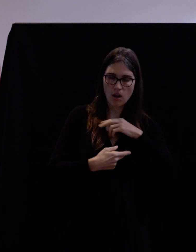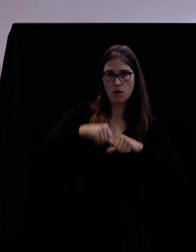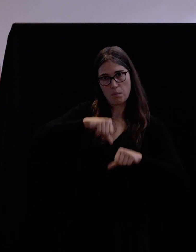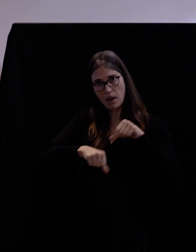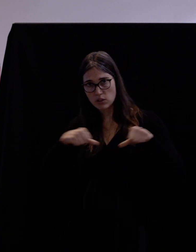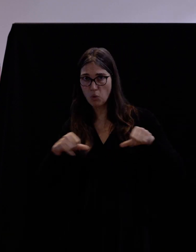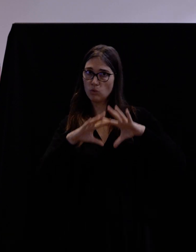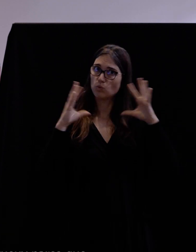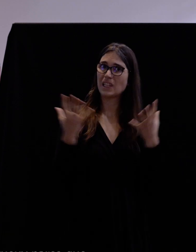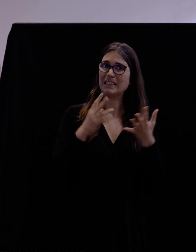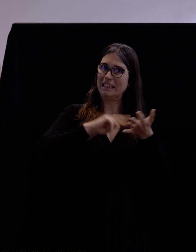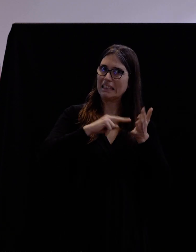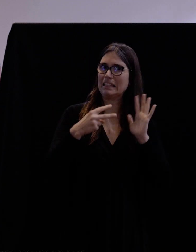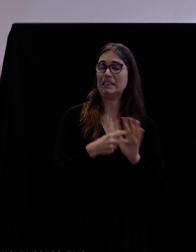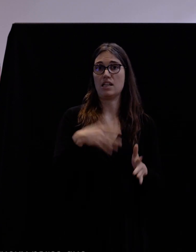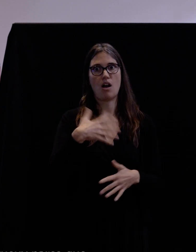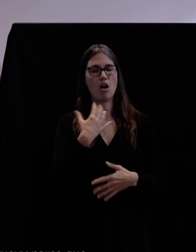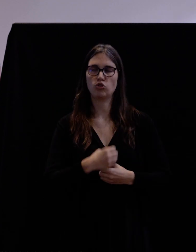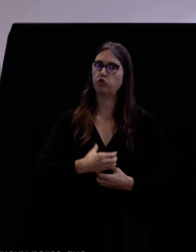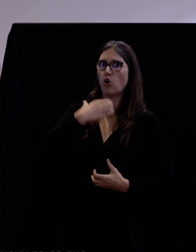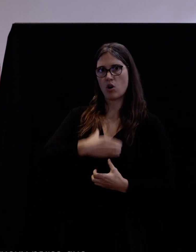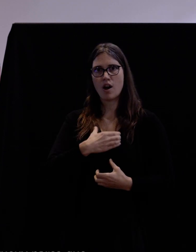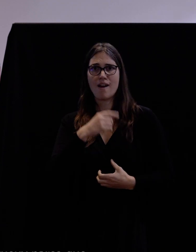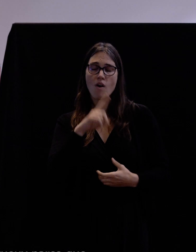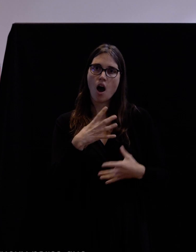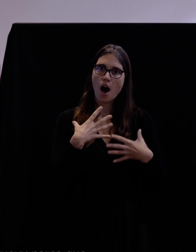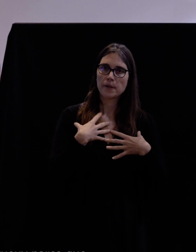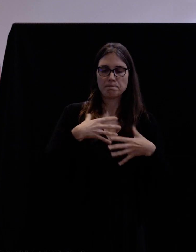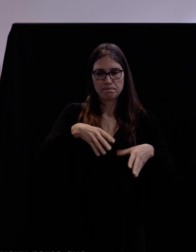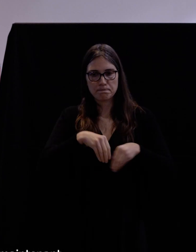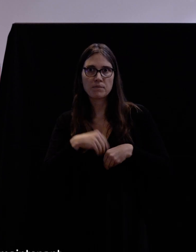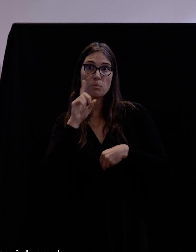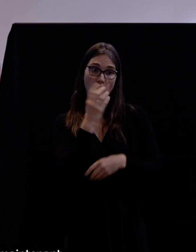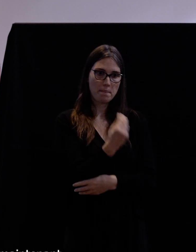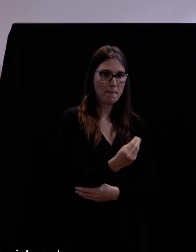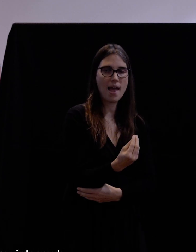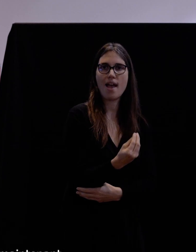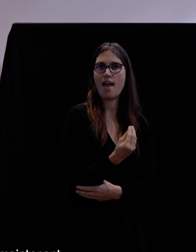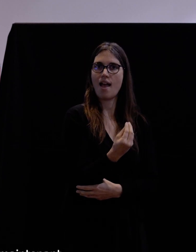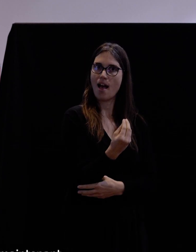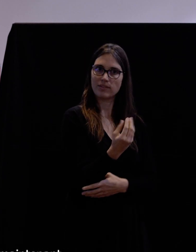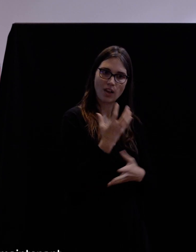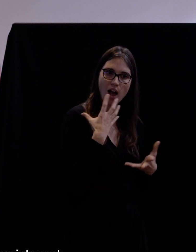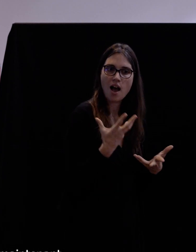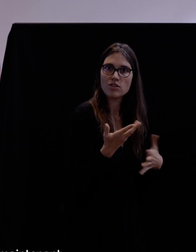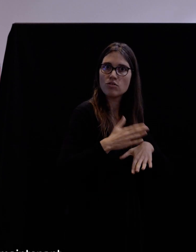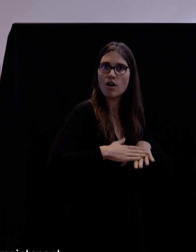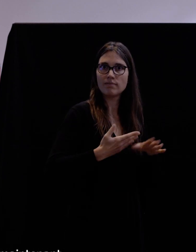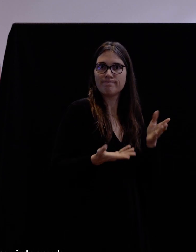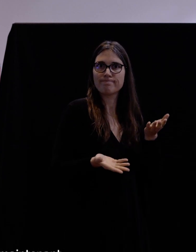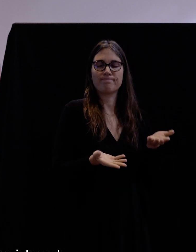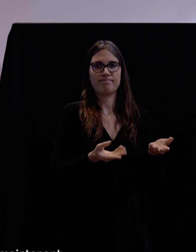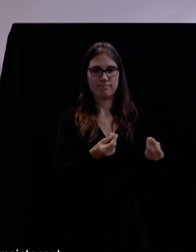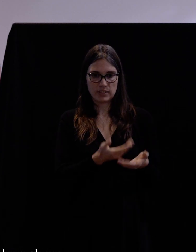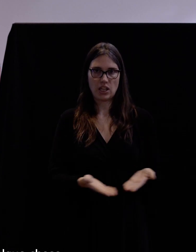la technique. C'est un choc monstrueux parce que c'est pas le bébé qu'on attendait. De plus en plus maintenant, le prénatal soit